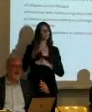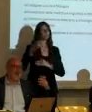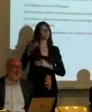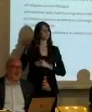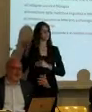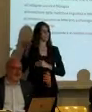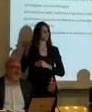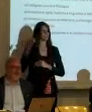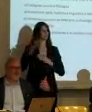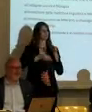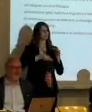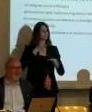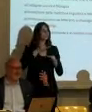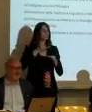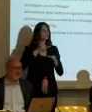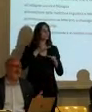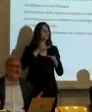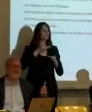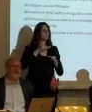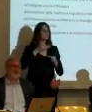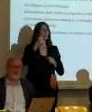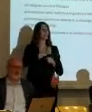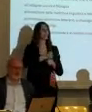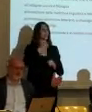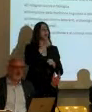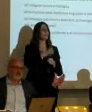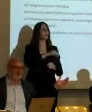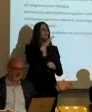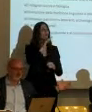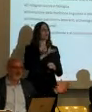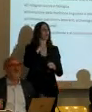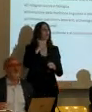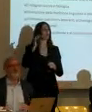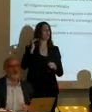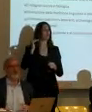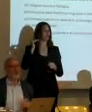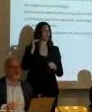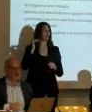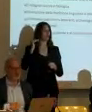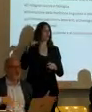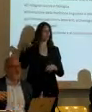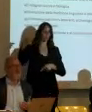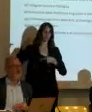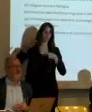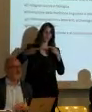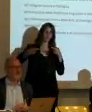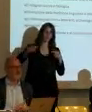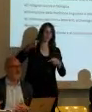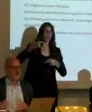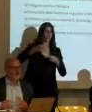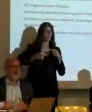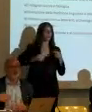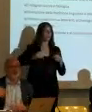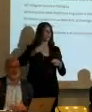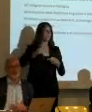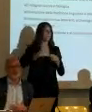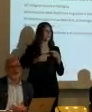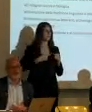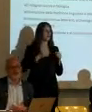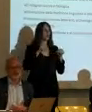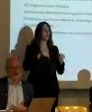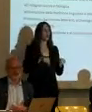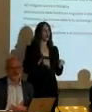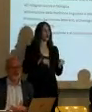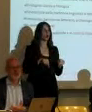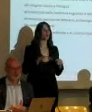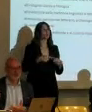e l'opera delle generazioni che ci hanno preceduto, anche risalendo nei millenni, dalla protostoria a oggi, e quello che succederà